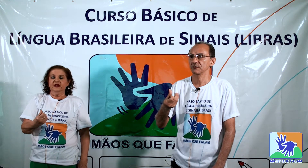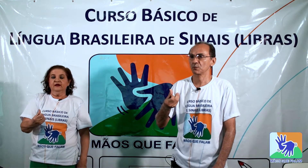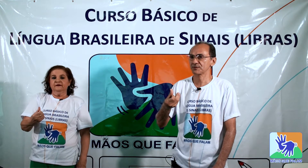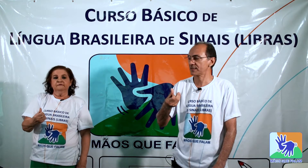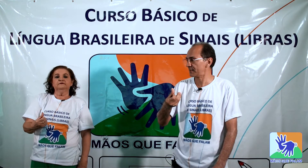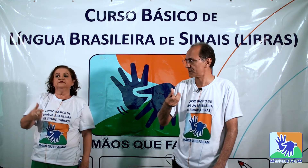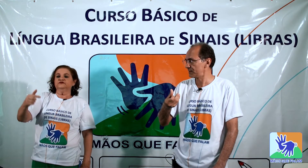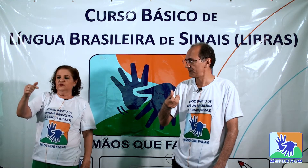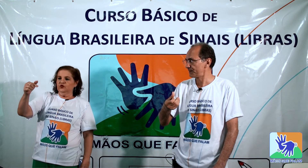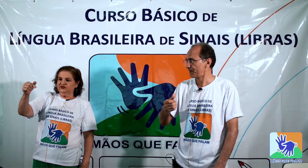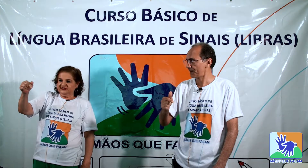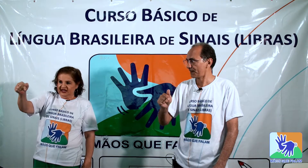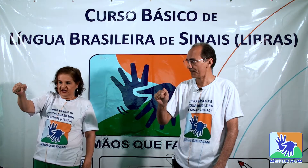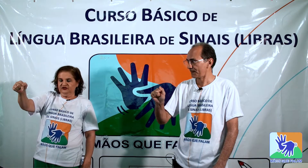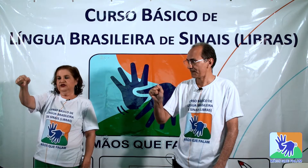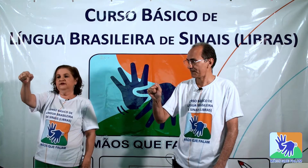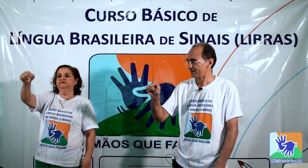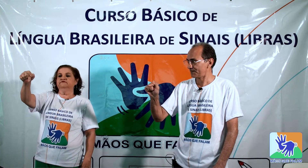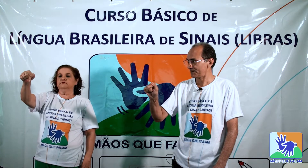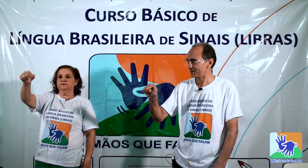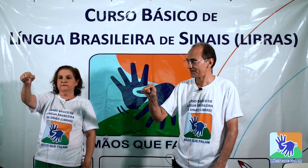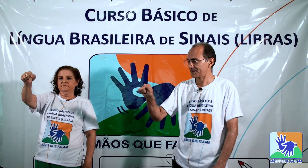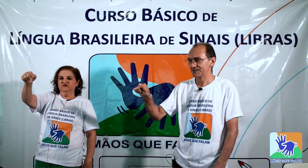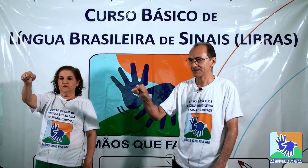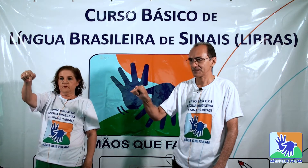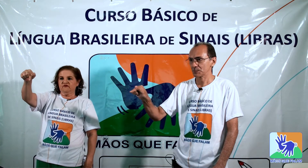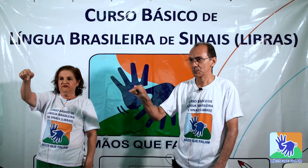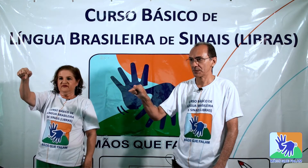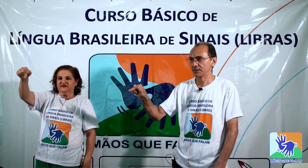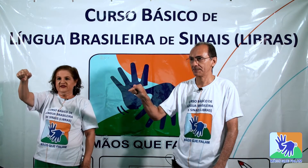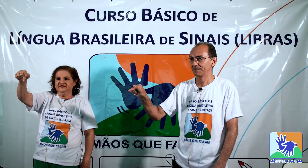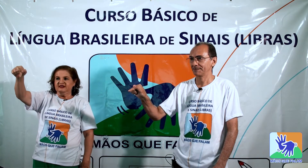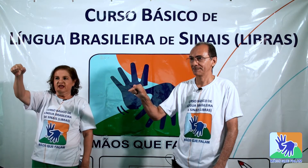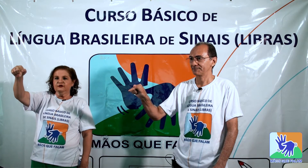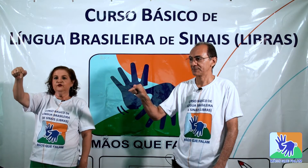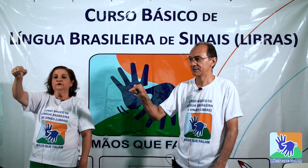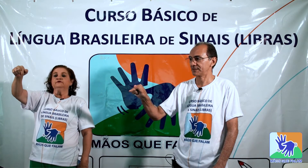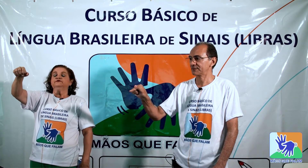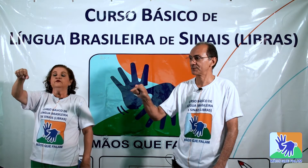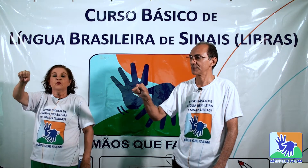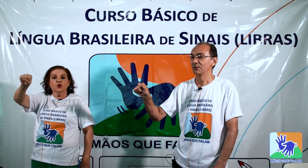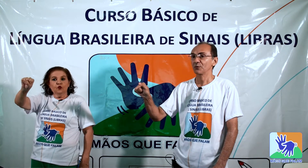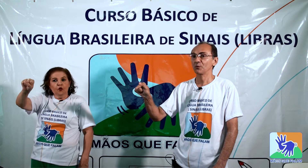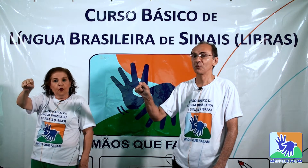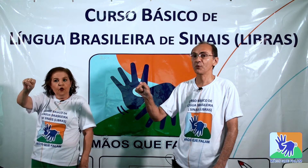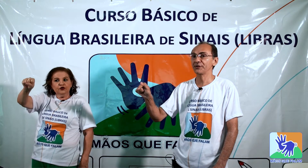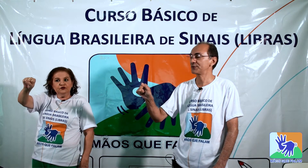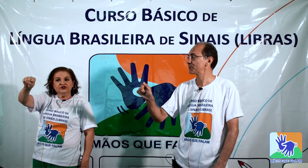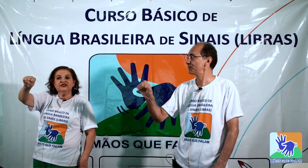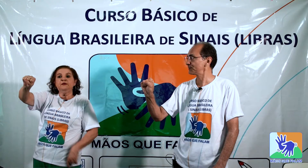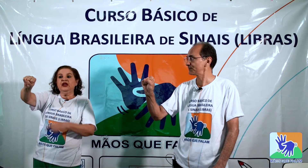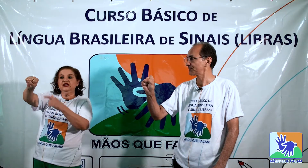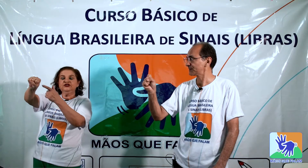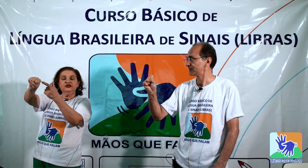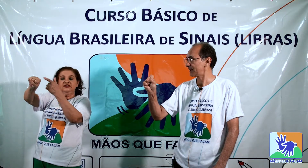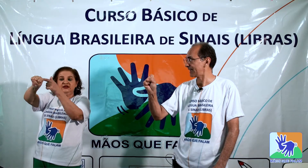O 7. O 7. Né? Certo. O 8,